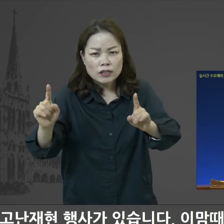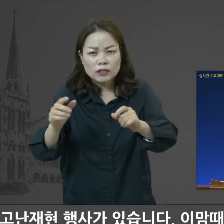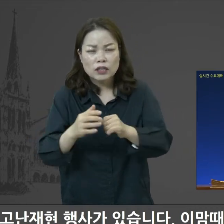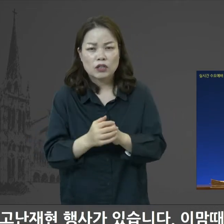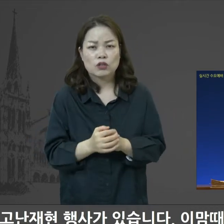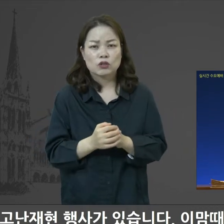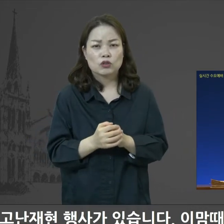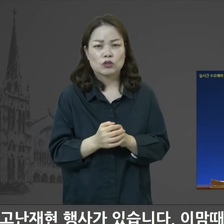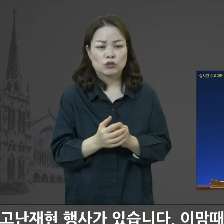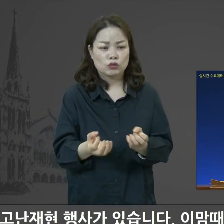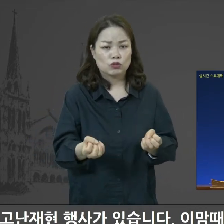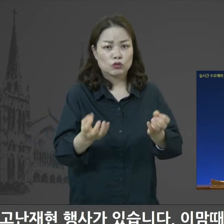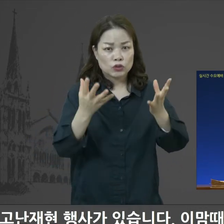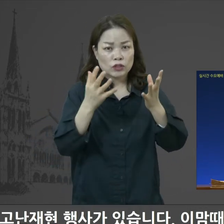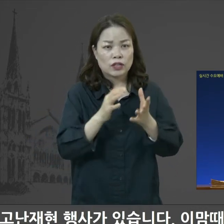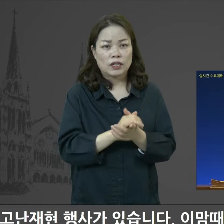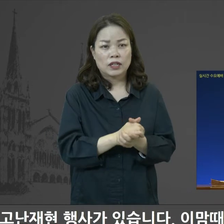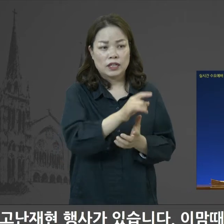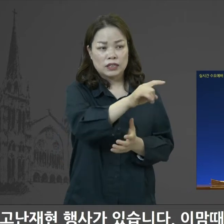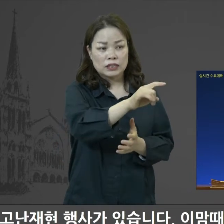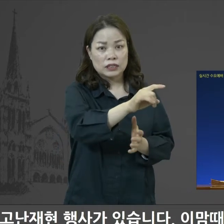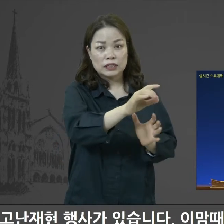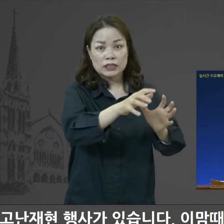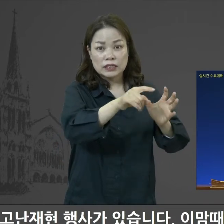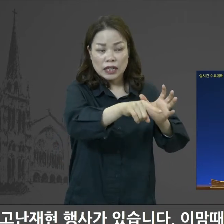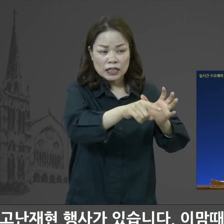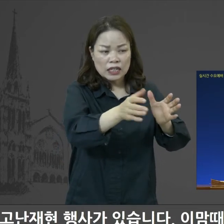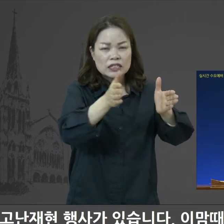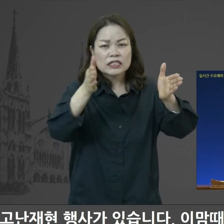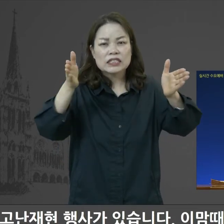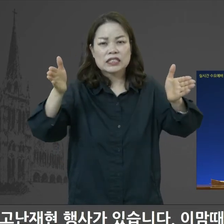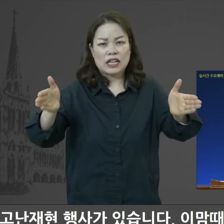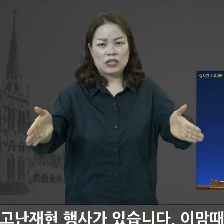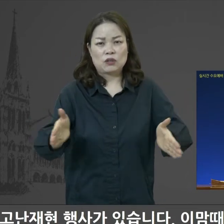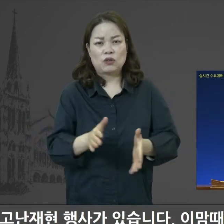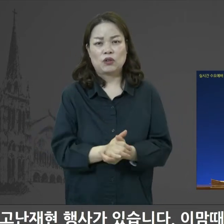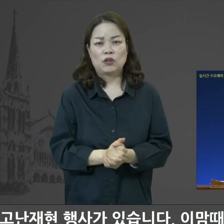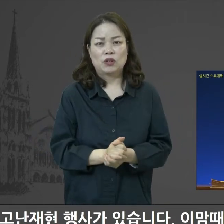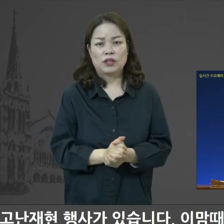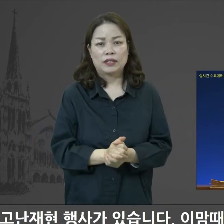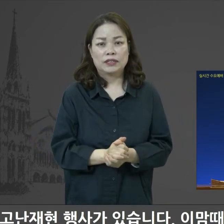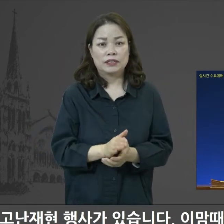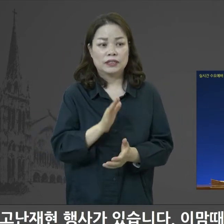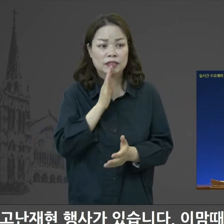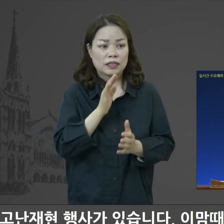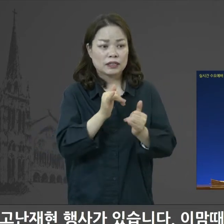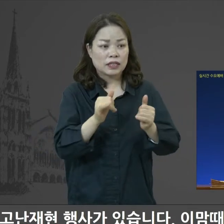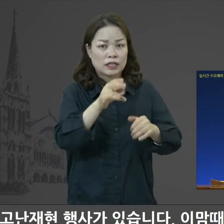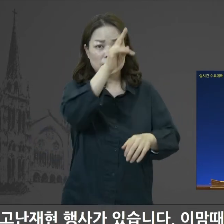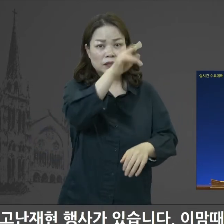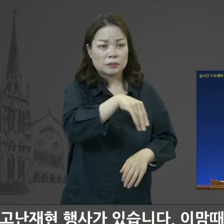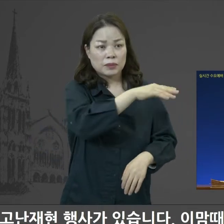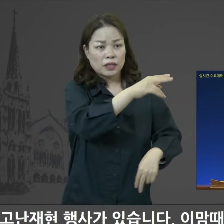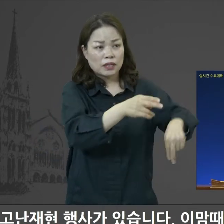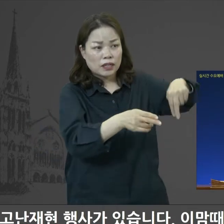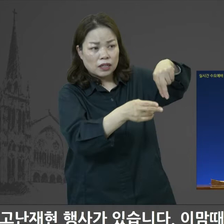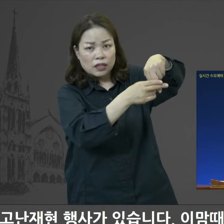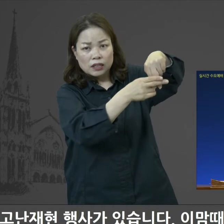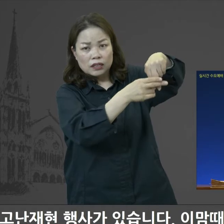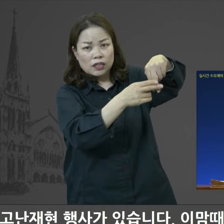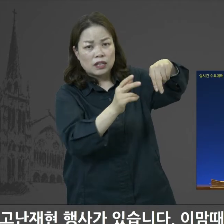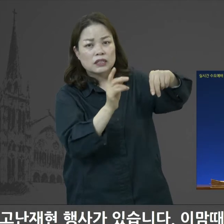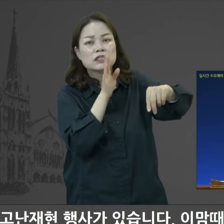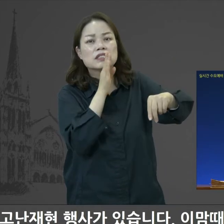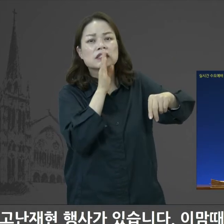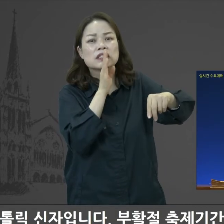축제인 모리오네스 페스티벌 그 기간 동안에 실제로 사람을 십자가에 올려놓고 그 손바닥에 못을